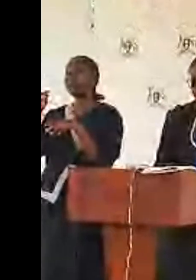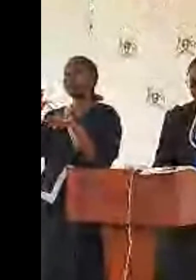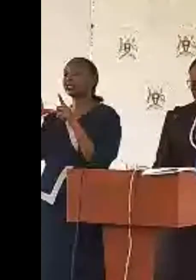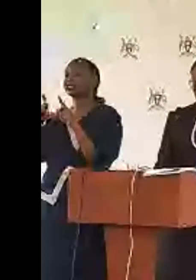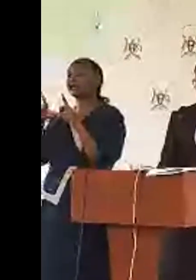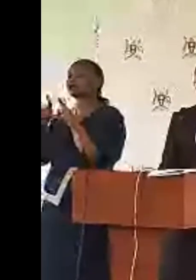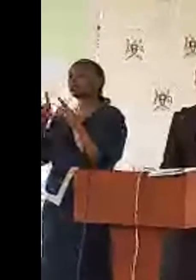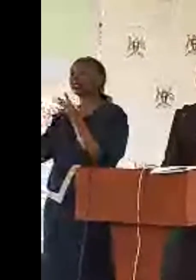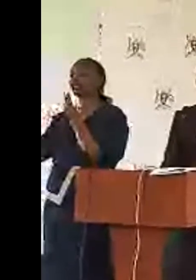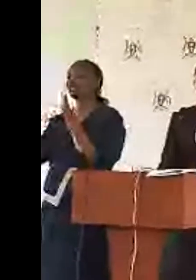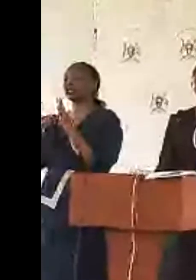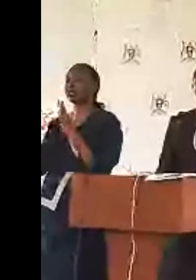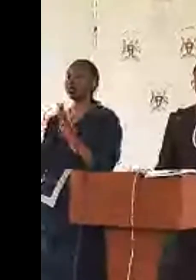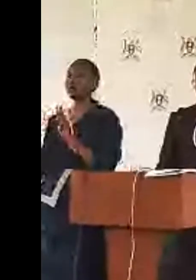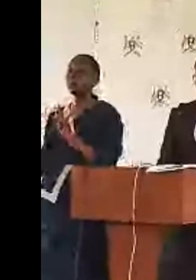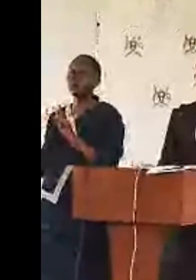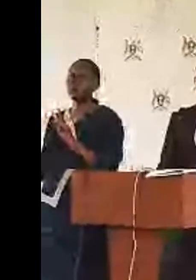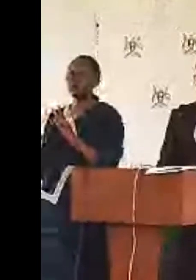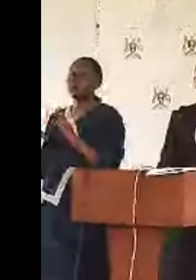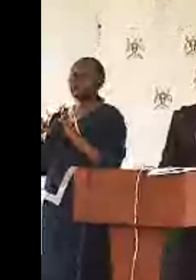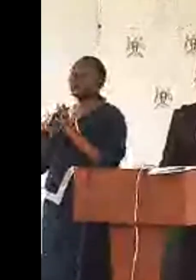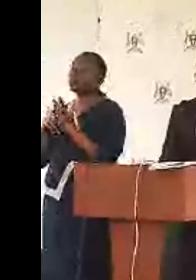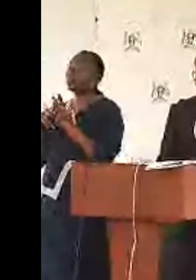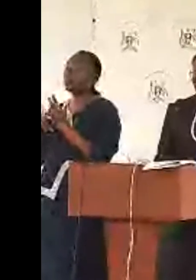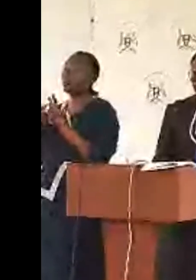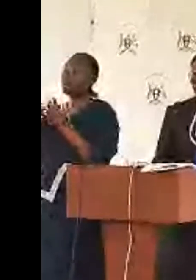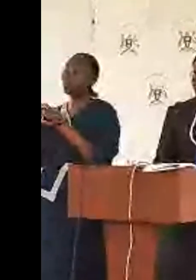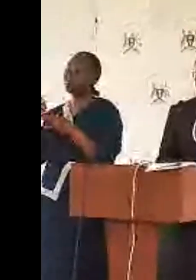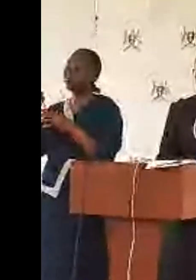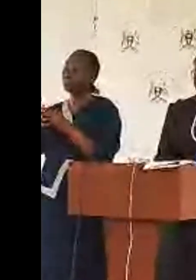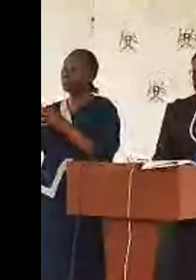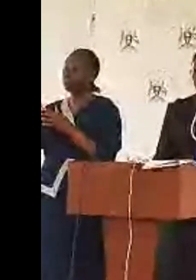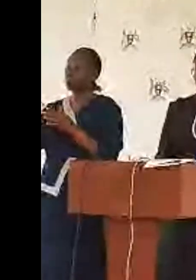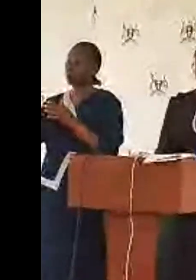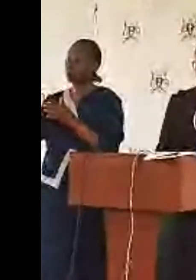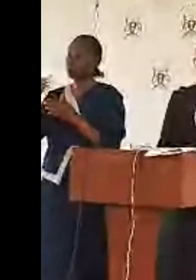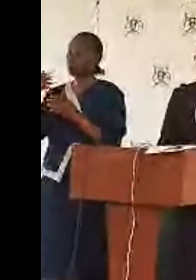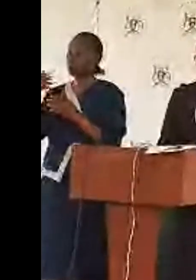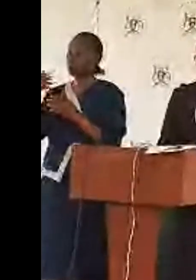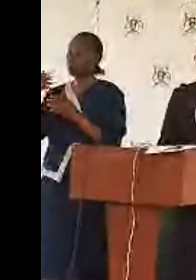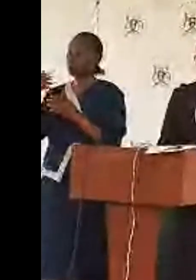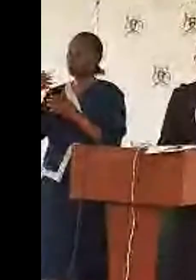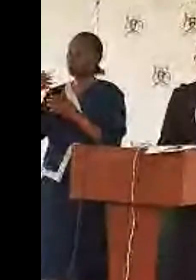okuggibwako amabaluwa ge. N'olwekyo okusolooza ebisale etali ebyo